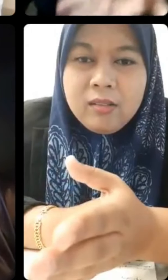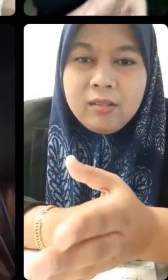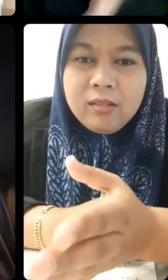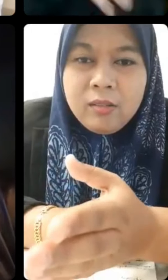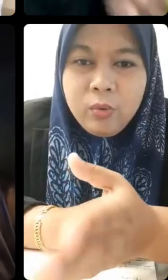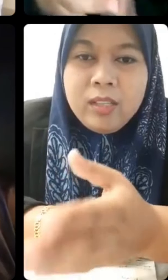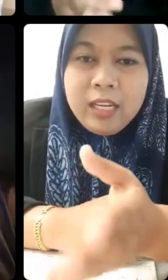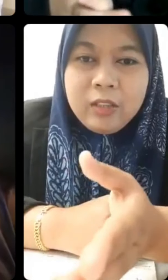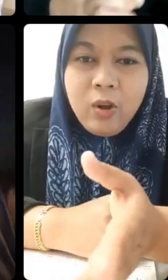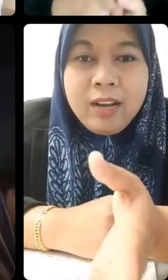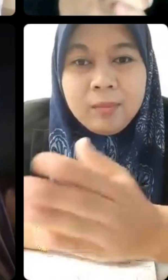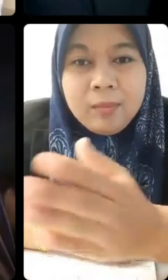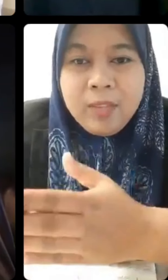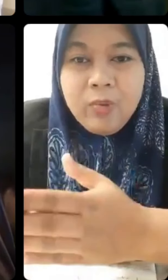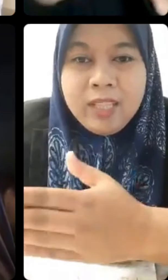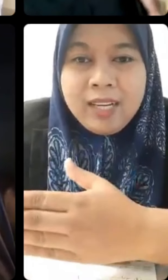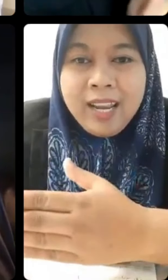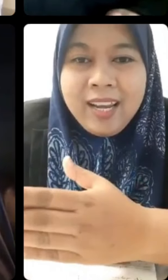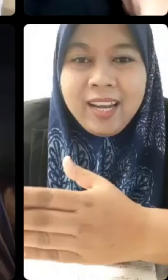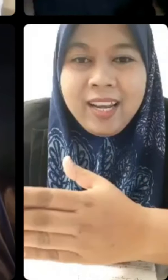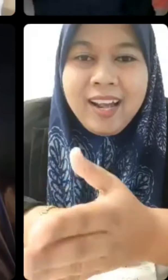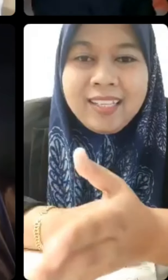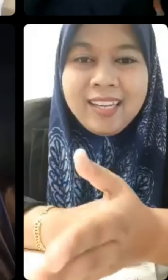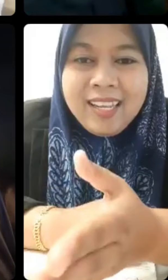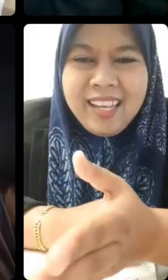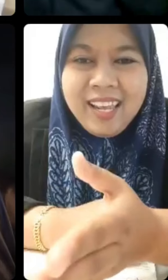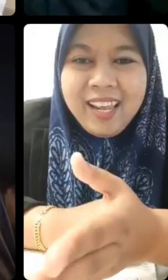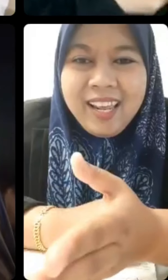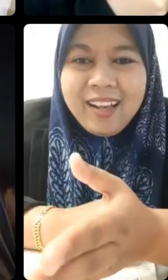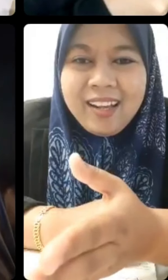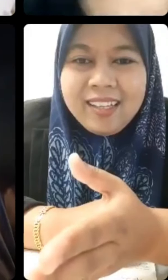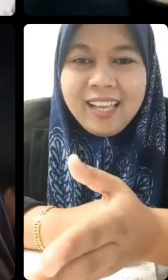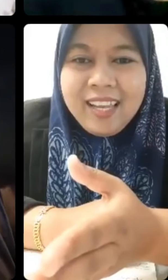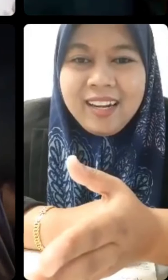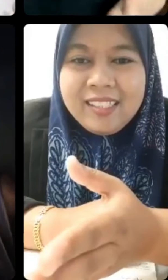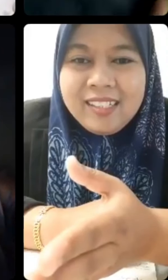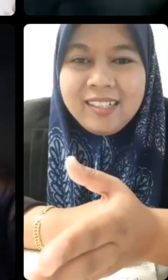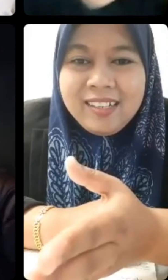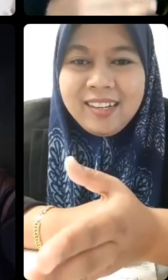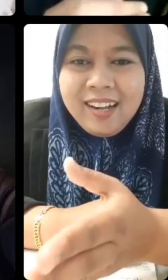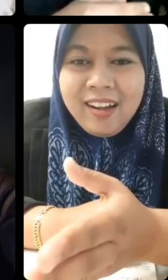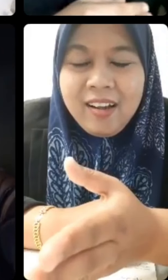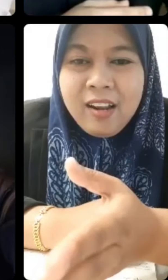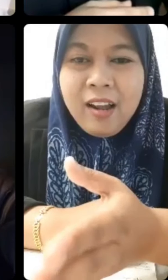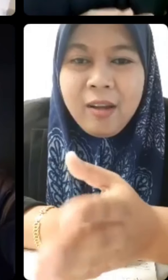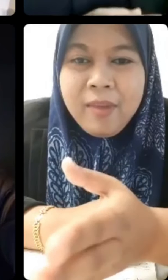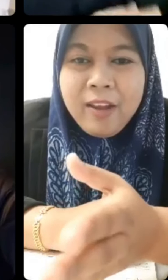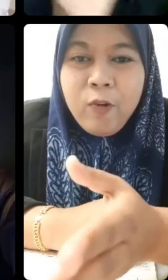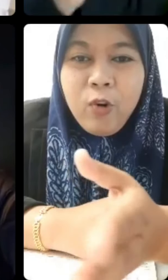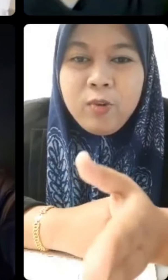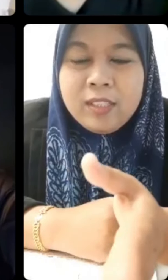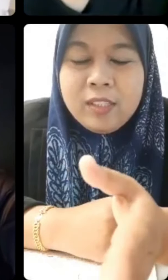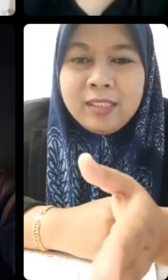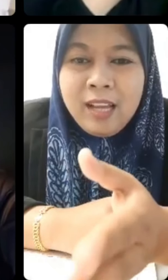yang guna TikTok dan sebelum ni Twitter kan. Jadi saya rasa dah